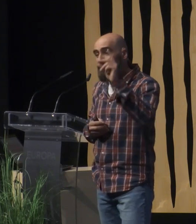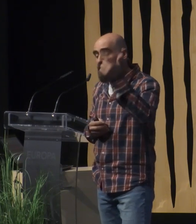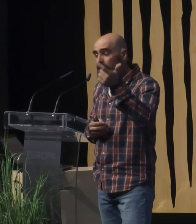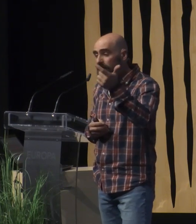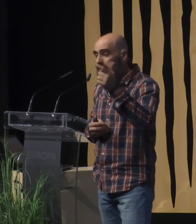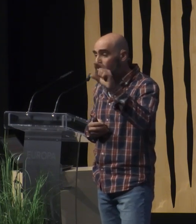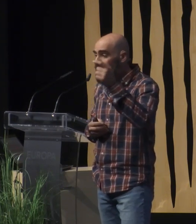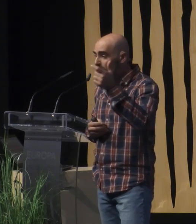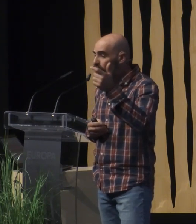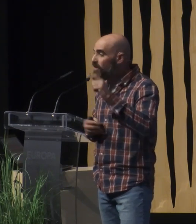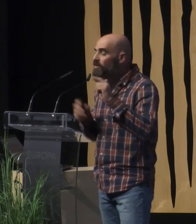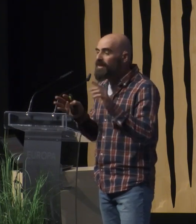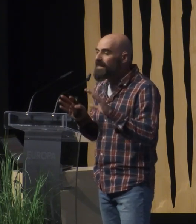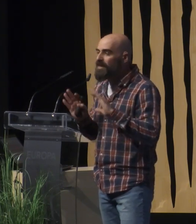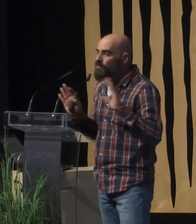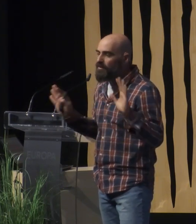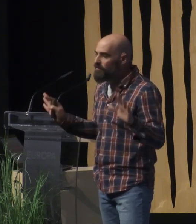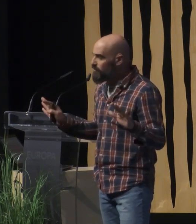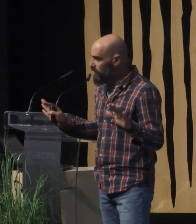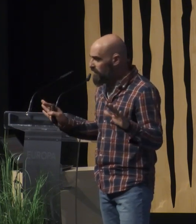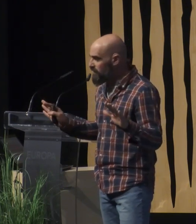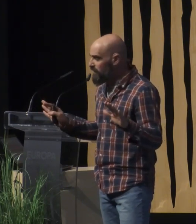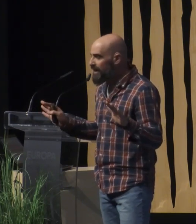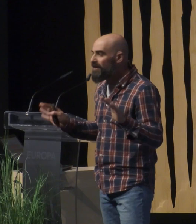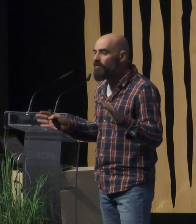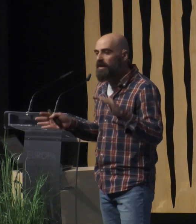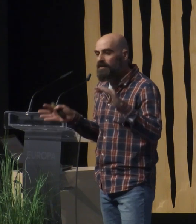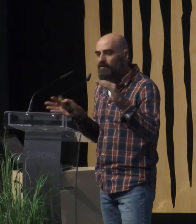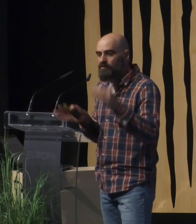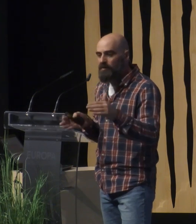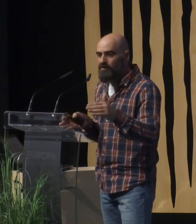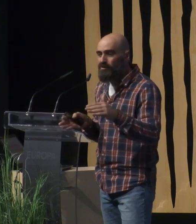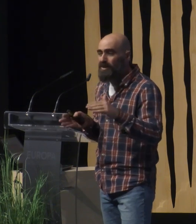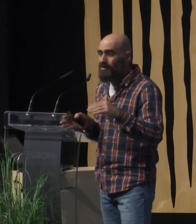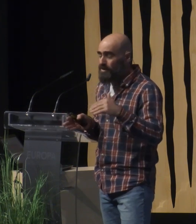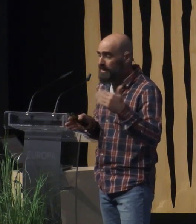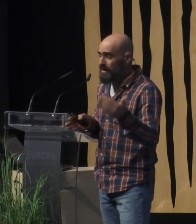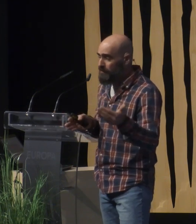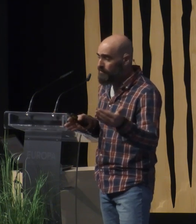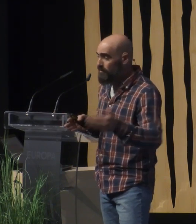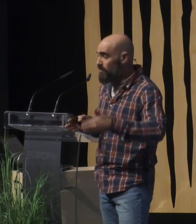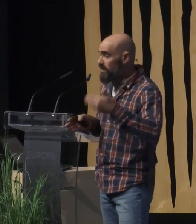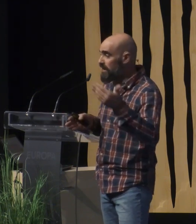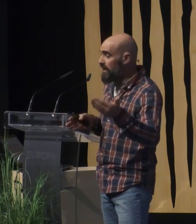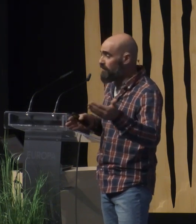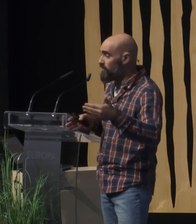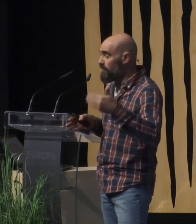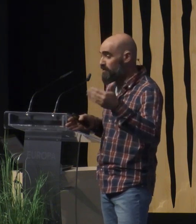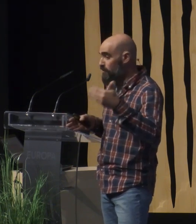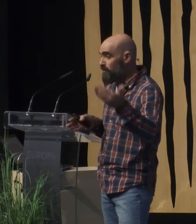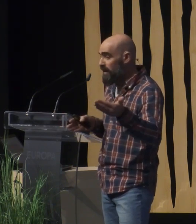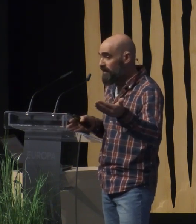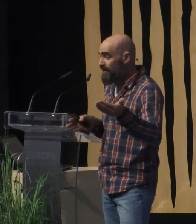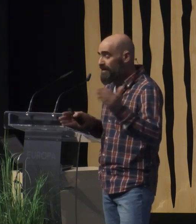modo MacGyver a solucionarlo. No quieren que le solucionemos los problemas. Quieren compartir los problemas con nosotros sin que nos escandalicemos. Si nos escandalizamos y lo